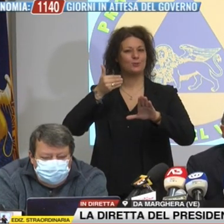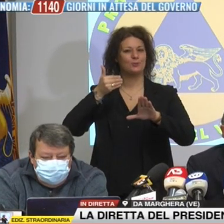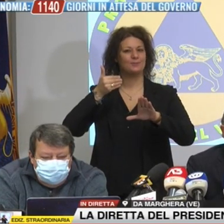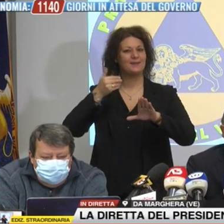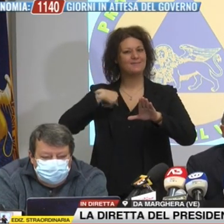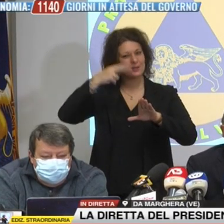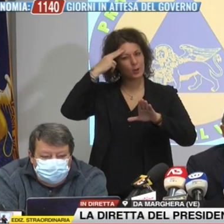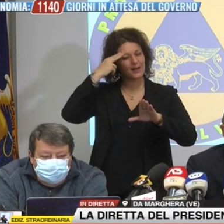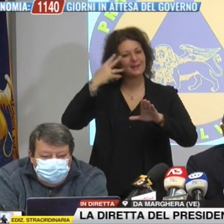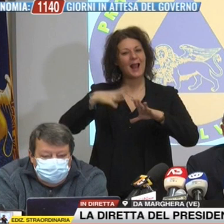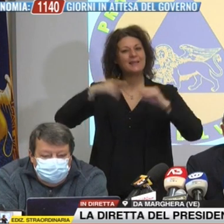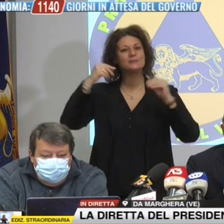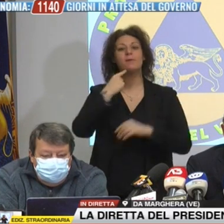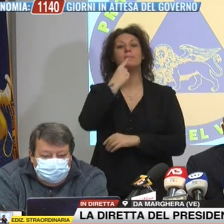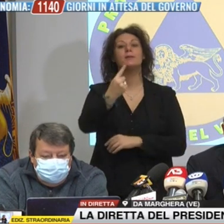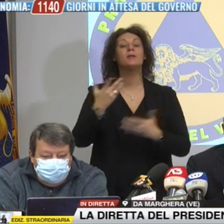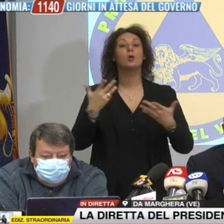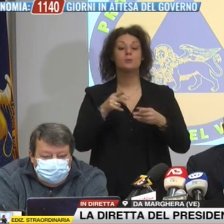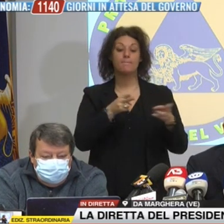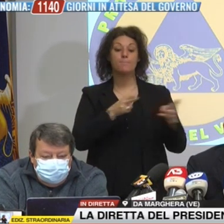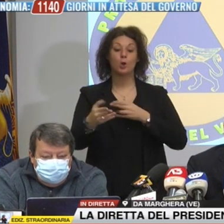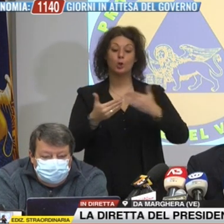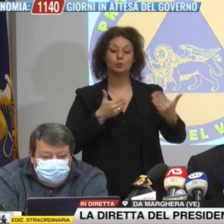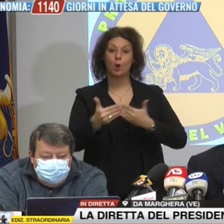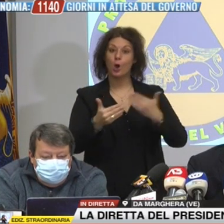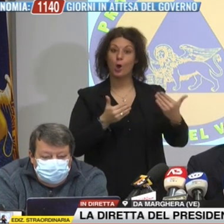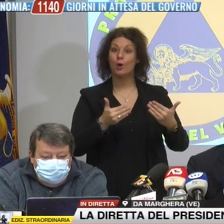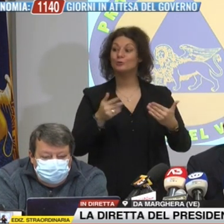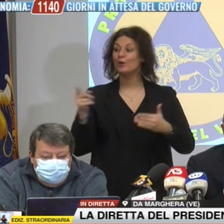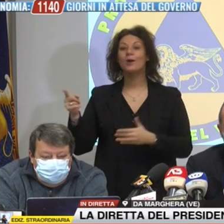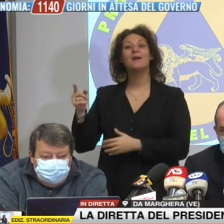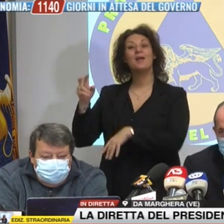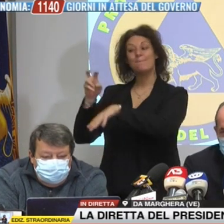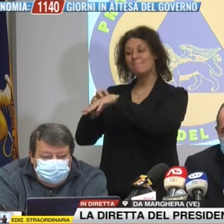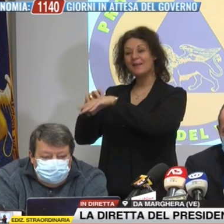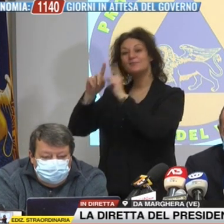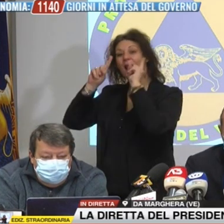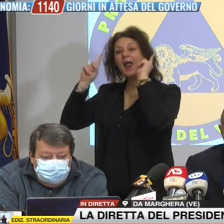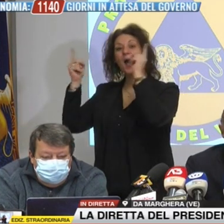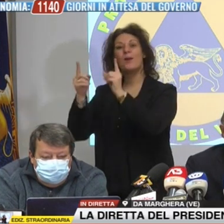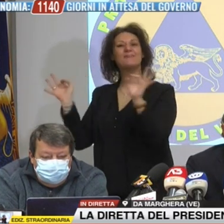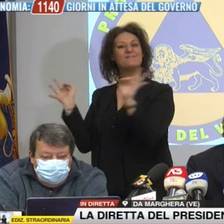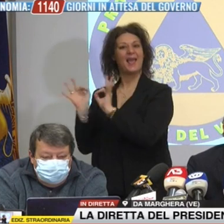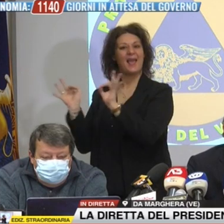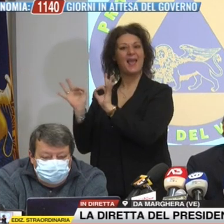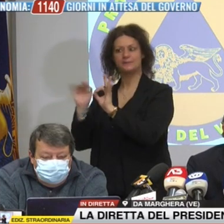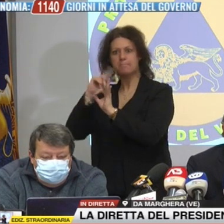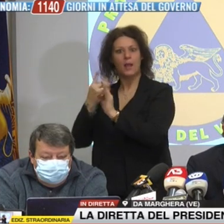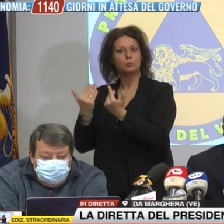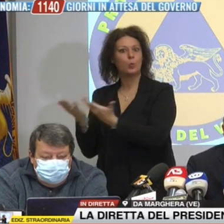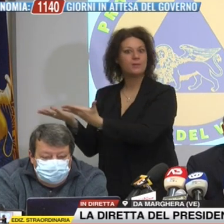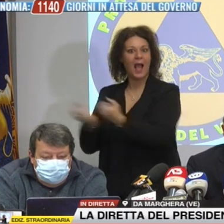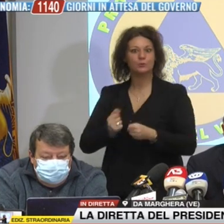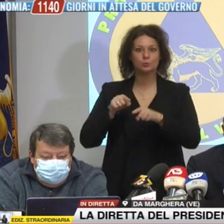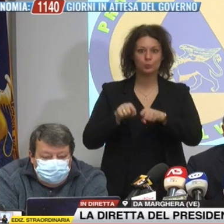ipotizzando, ve lo ricordate, no? L'assunzione nei pronto soccorso dei medici laureati abilitati. Ne venne fuori un casino.